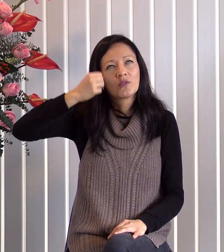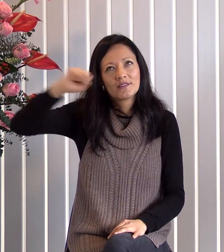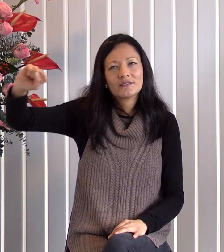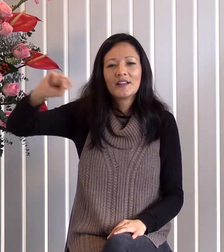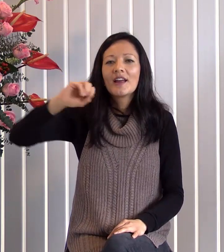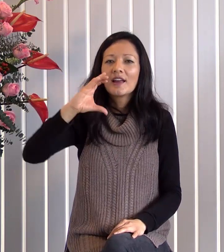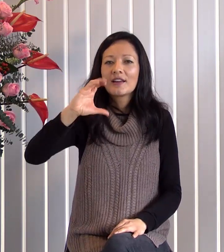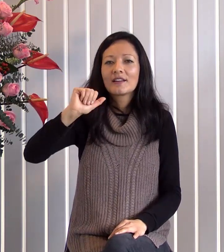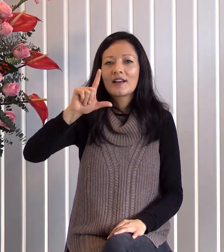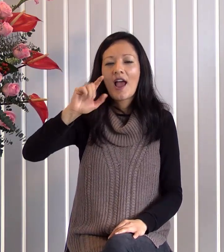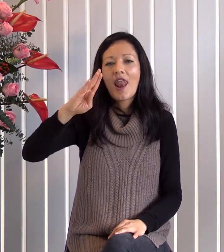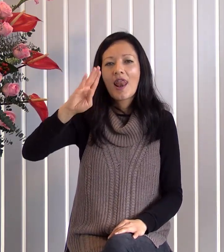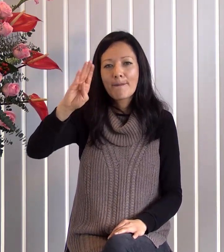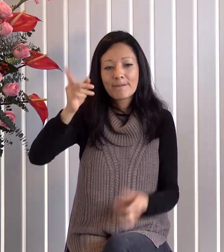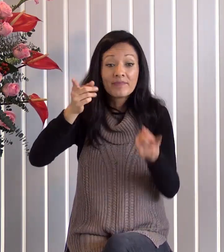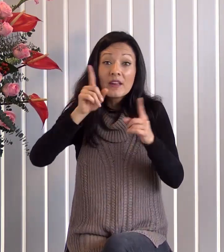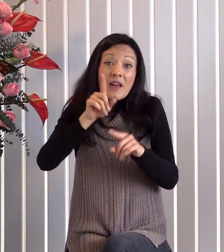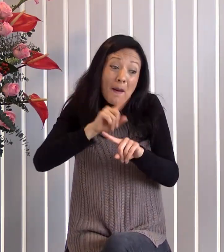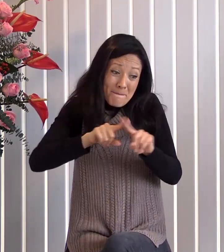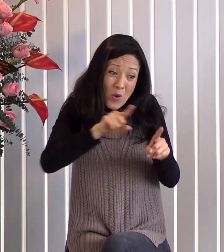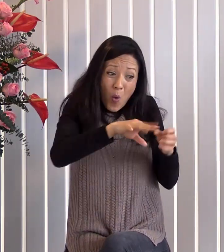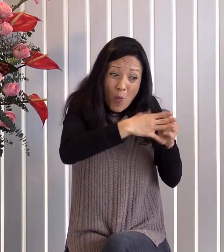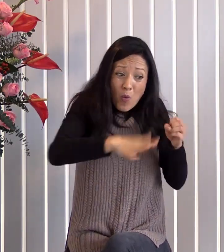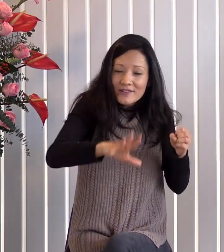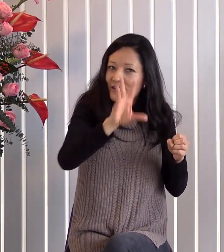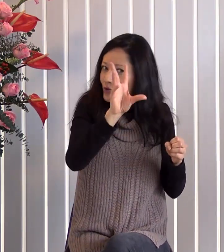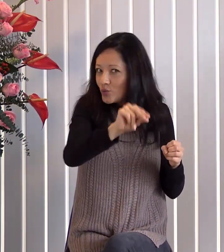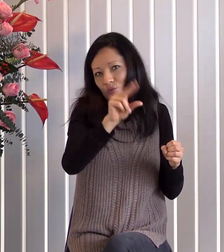Pero como Moisés no, viejo, no, Moisés